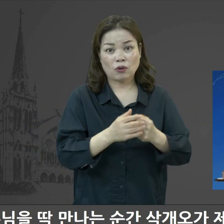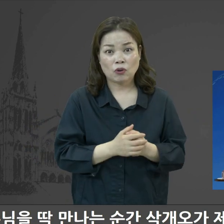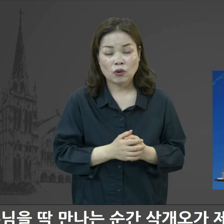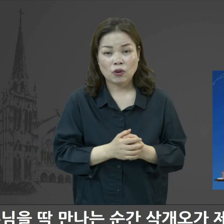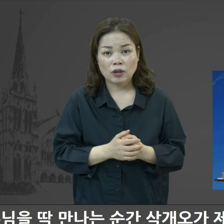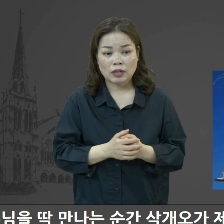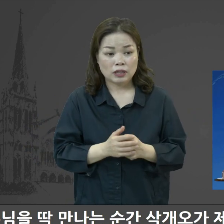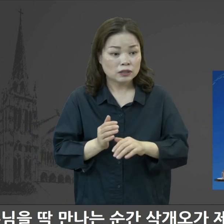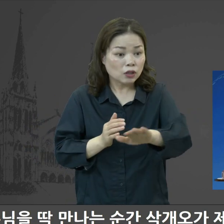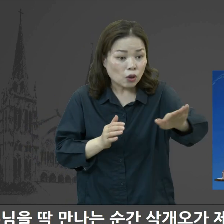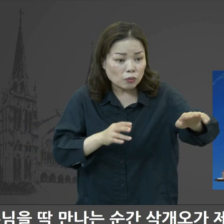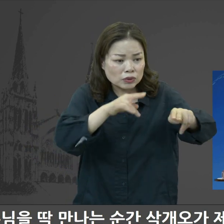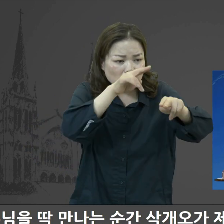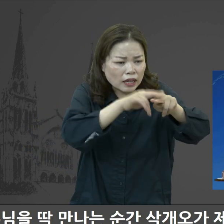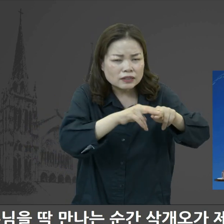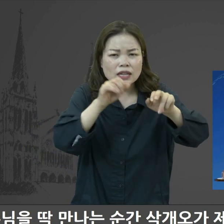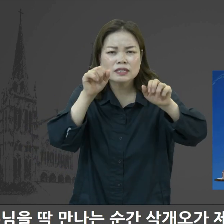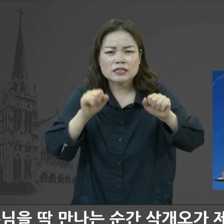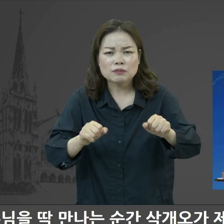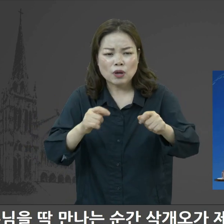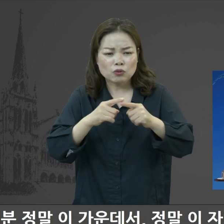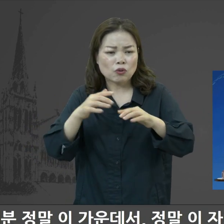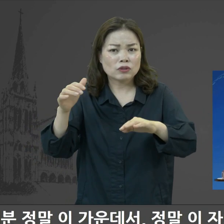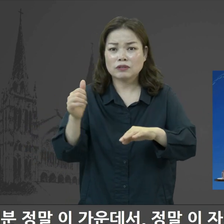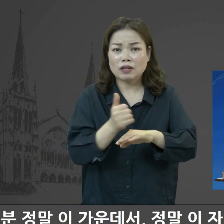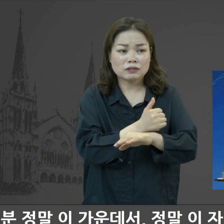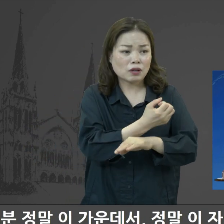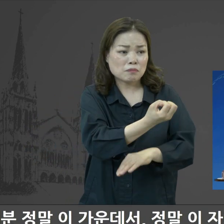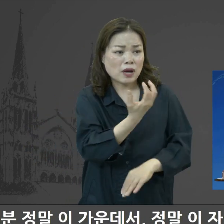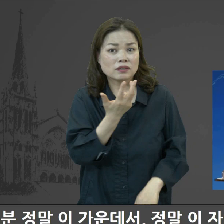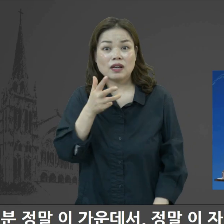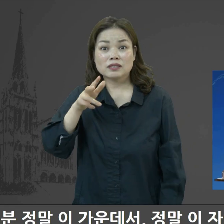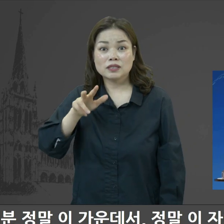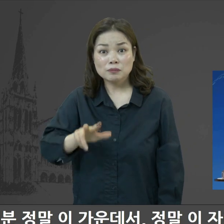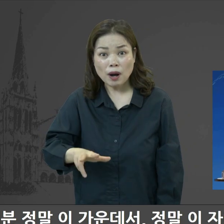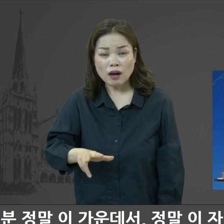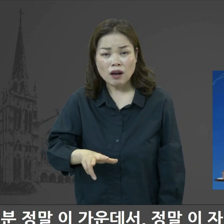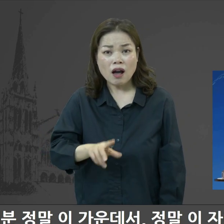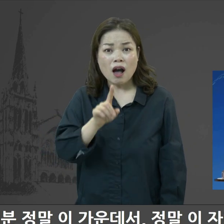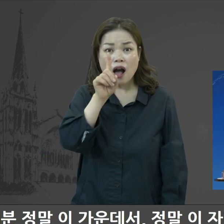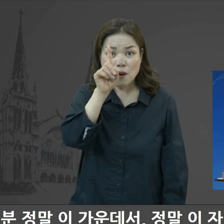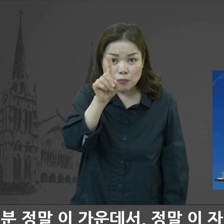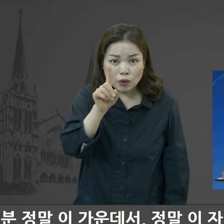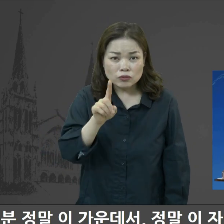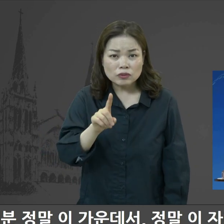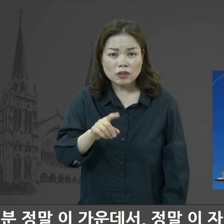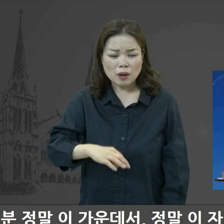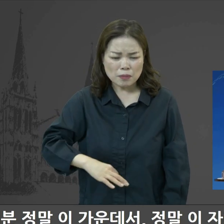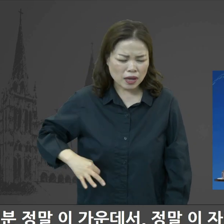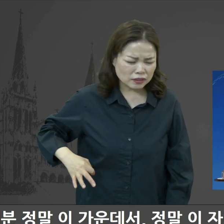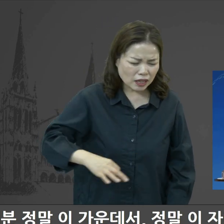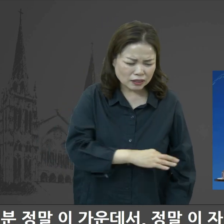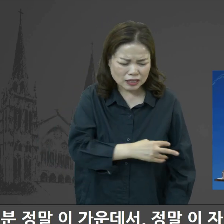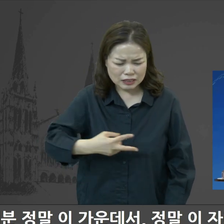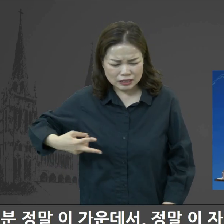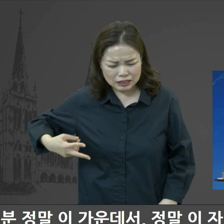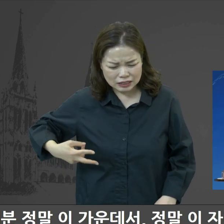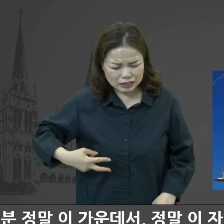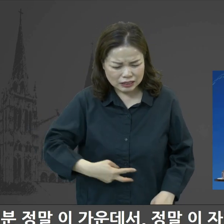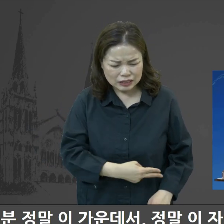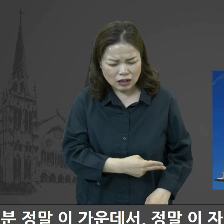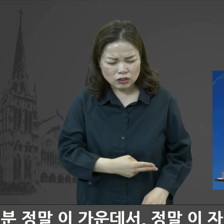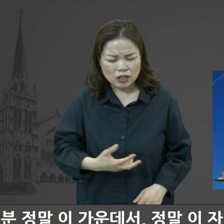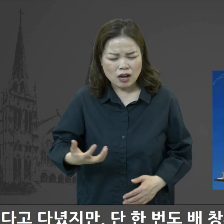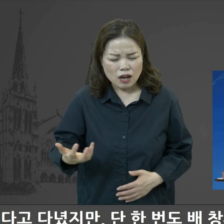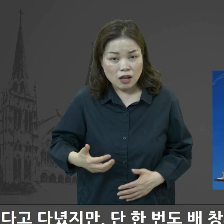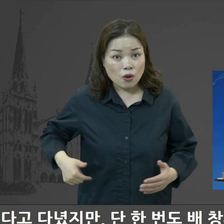정말 이 자리에 앉아는 있지만, 교회는 다닌다고 다녔지만 단 한 번도 배창자가 끊어지는 그런 회개